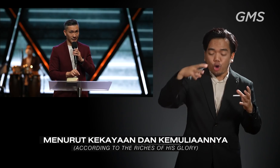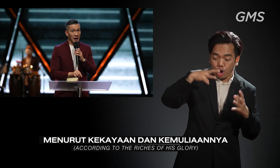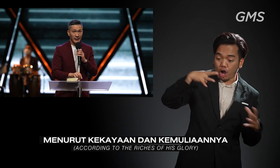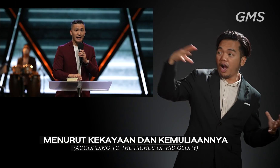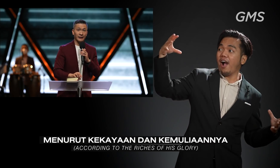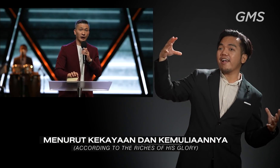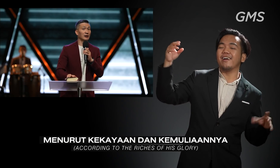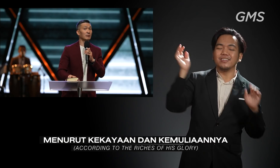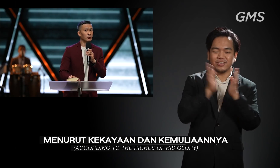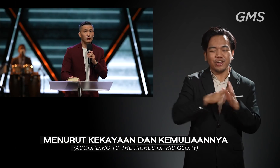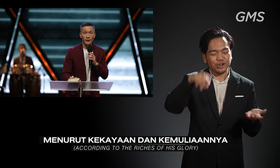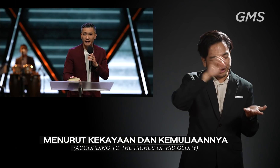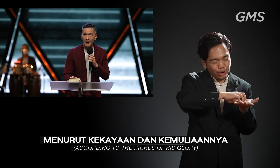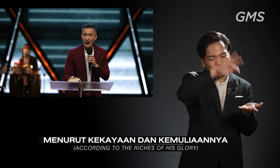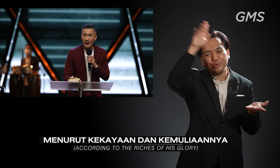kekayaan dan